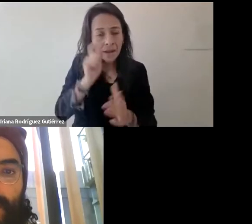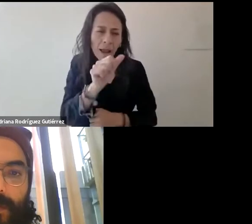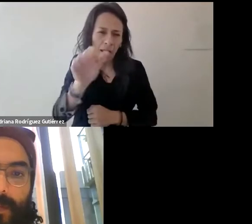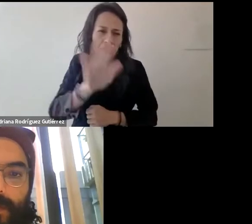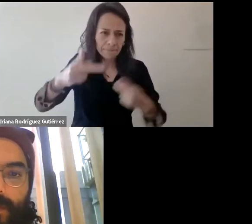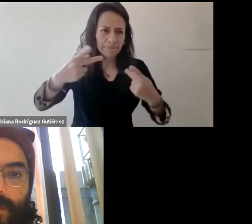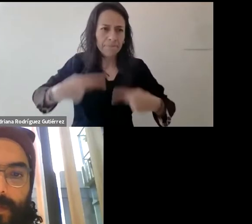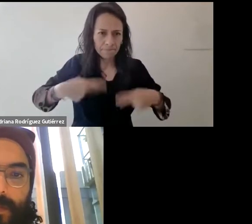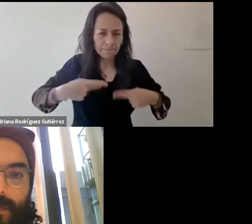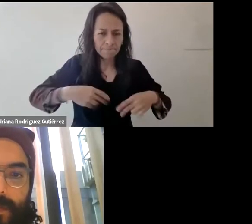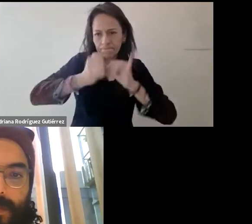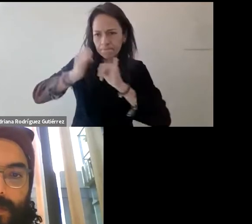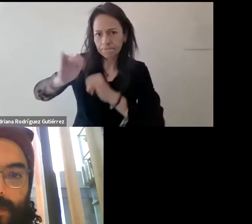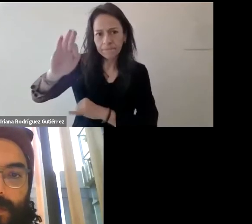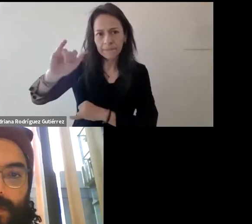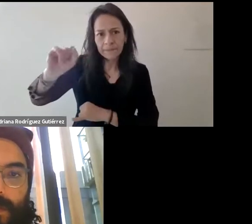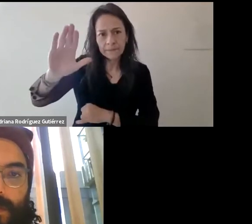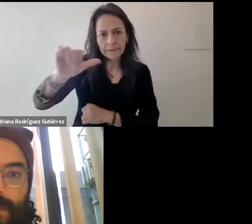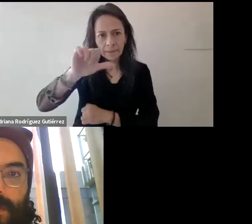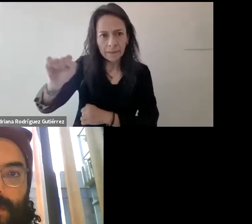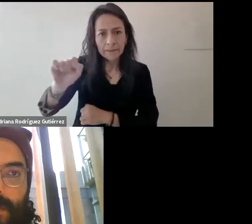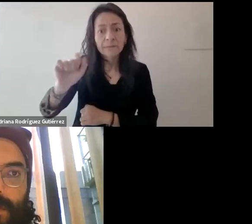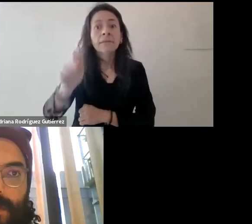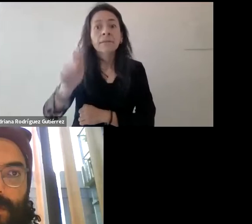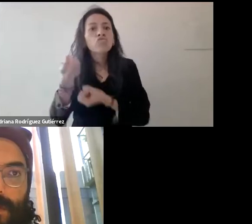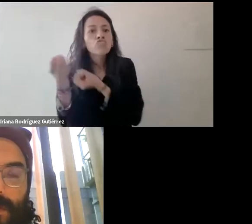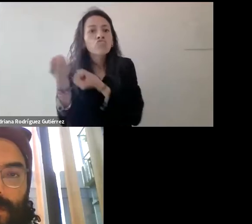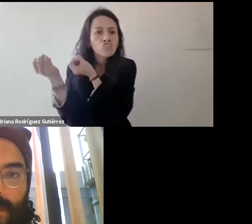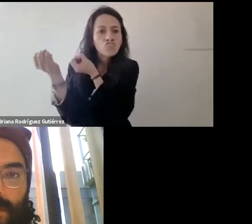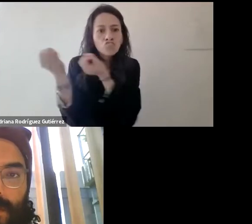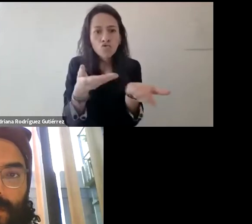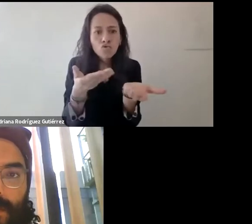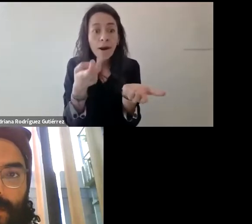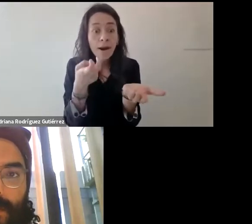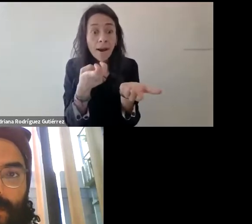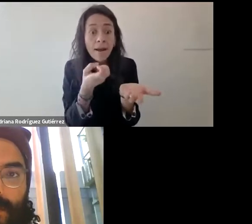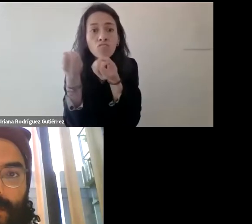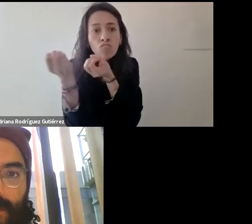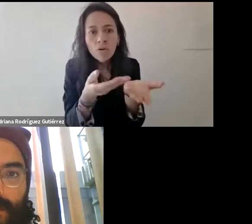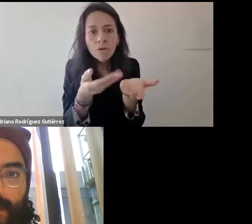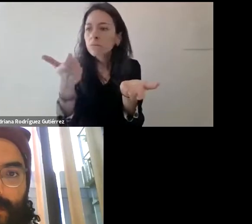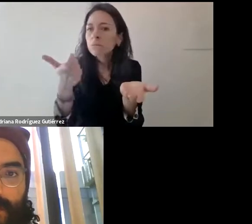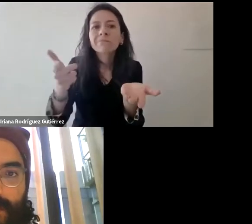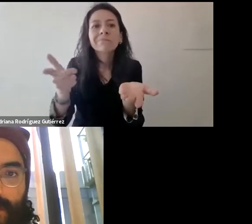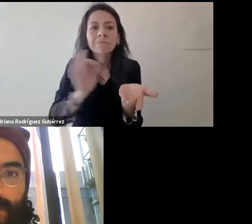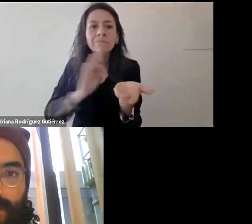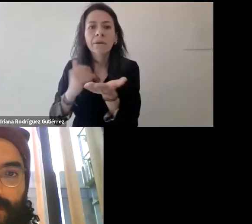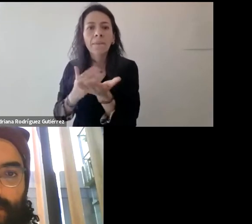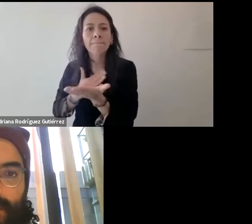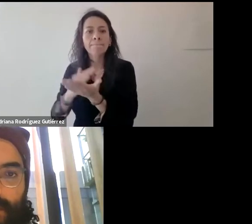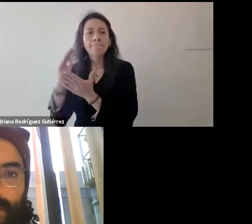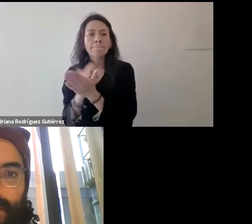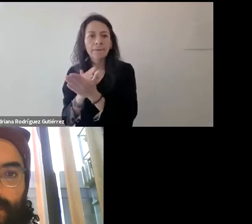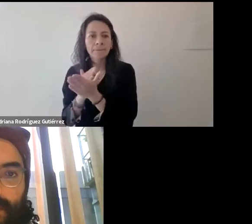podamos deducir los donativos como lo estábamos haciendo nosotros, los donativos. Ahora veremos qué